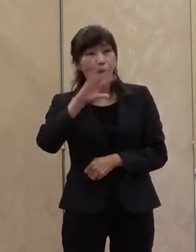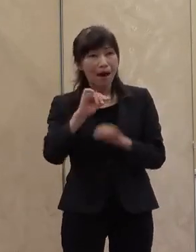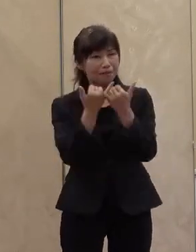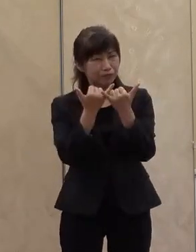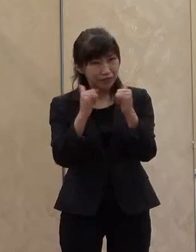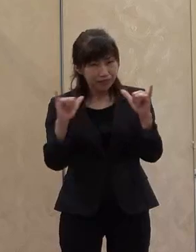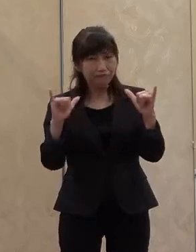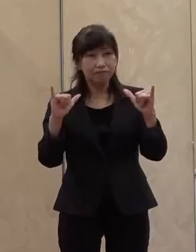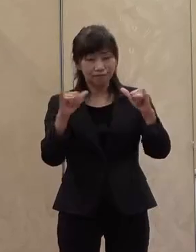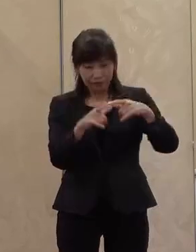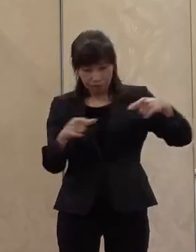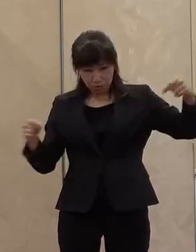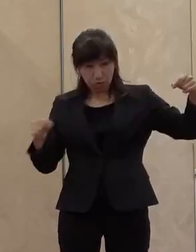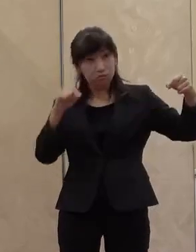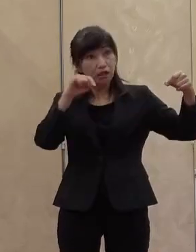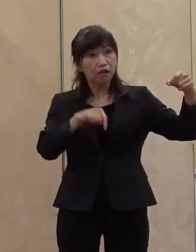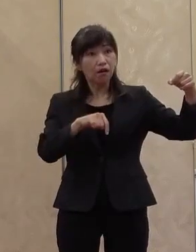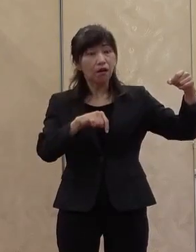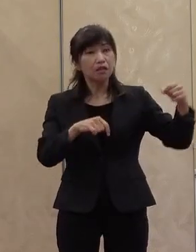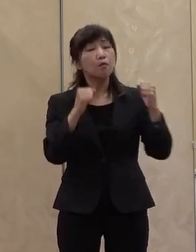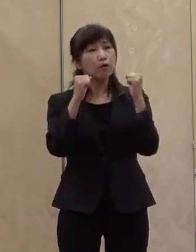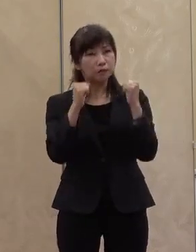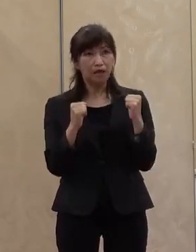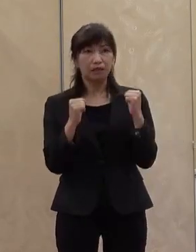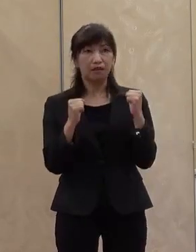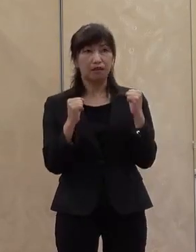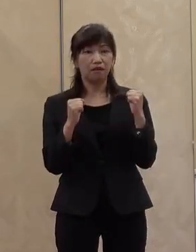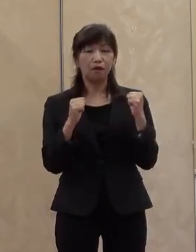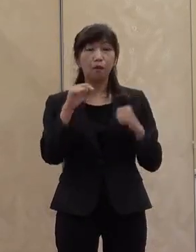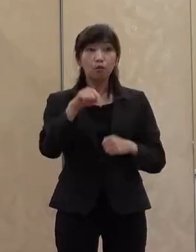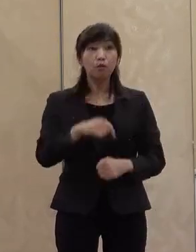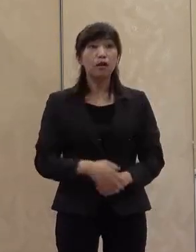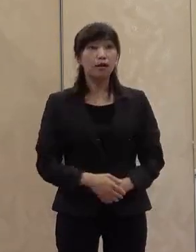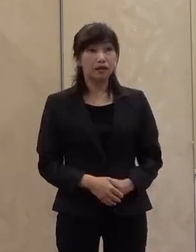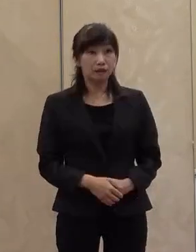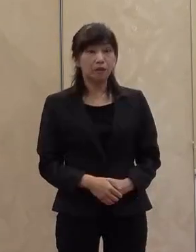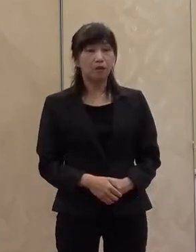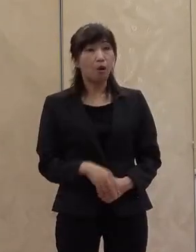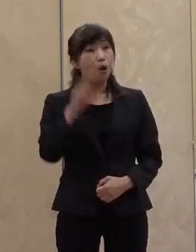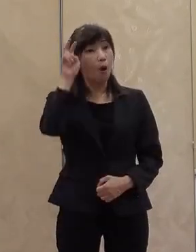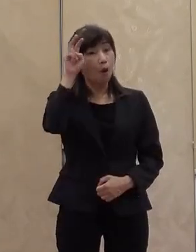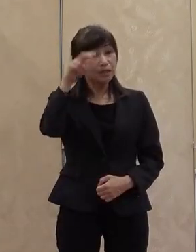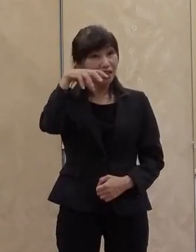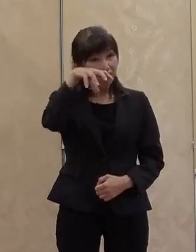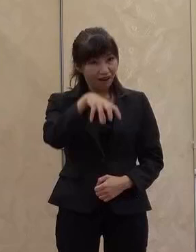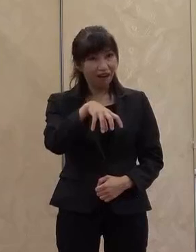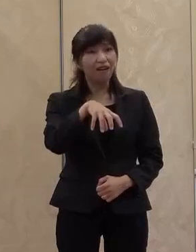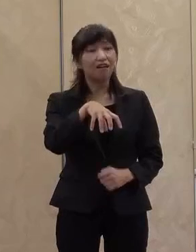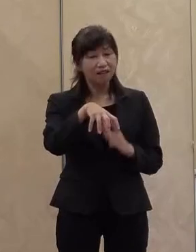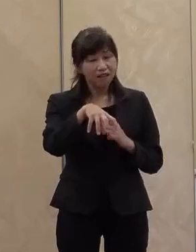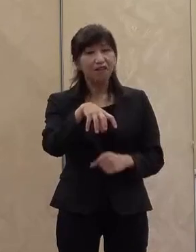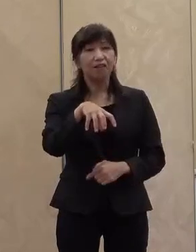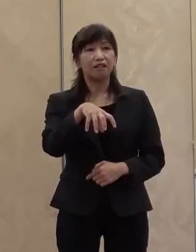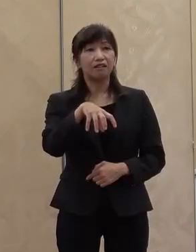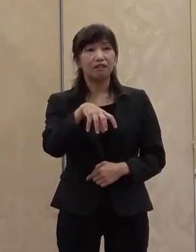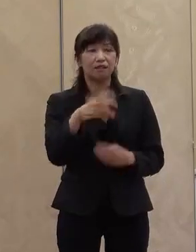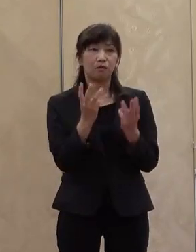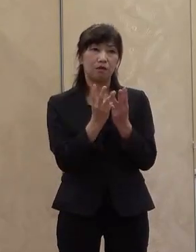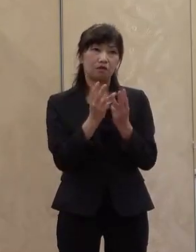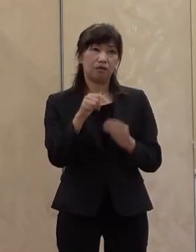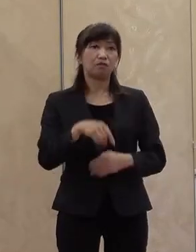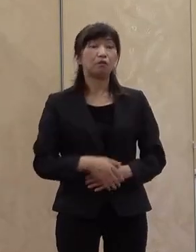者いる中でですね、これは大阪でですかね、大阪いる中でです